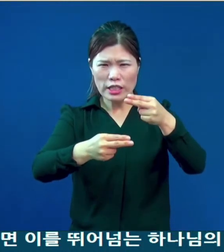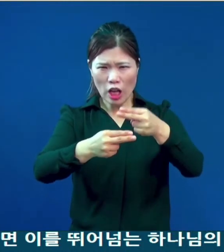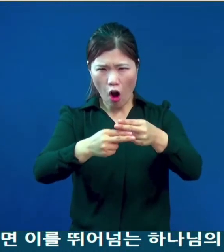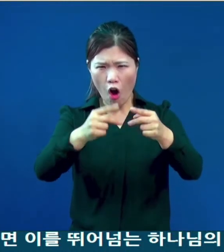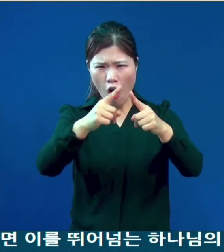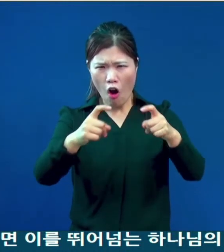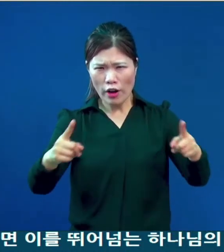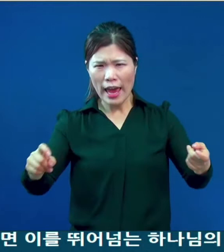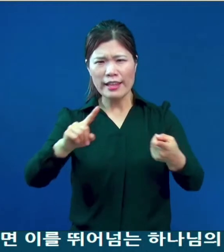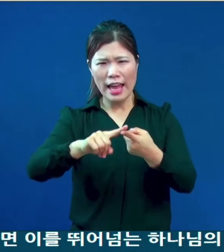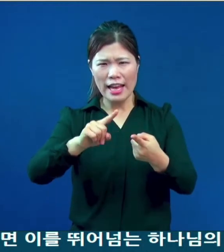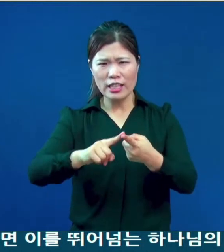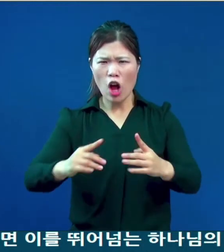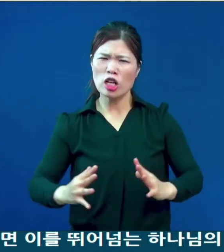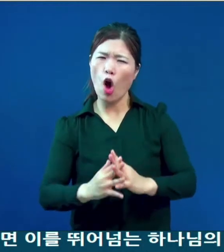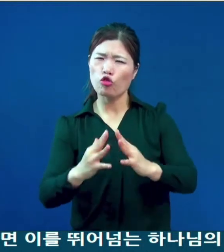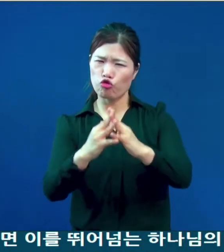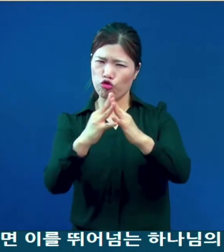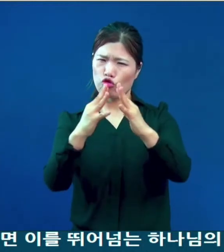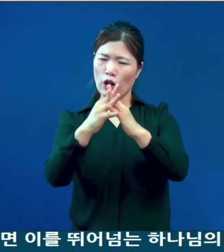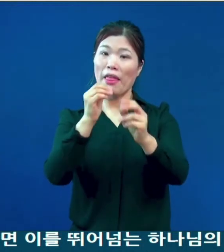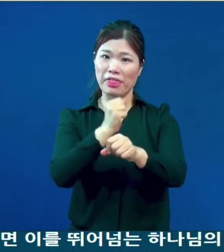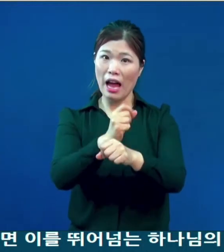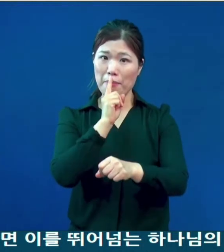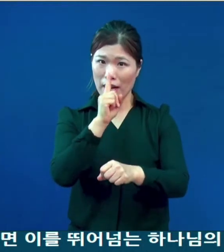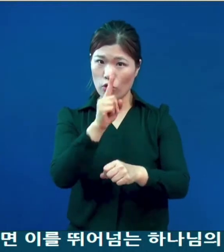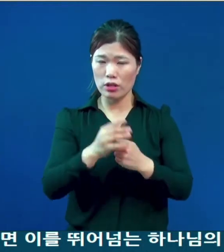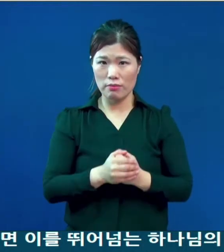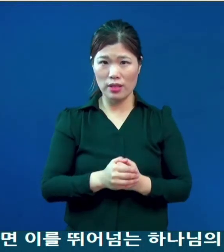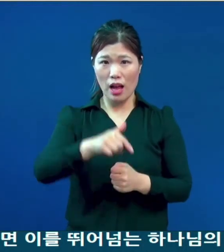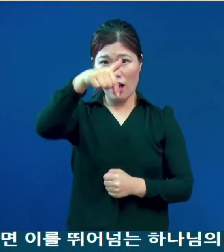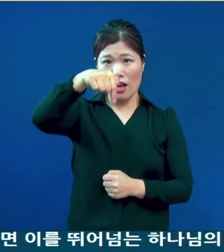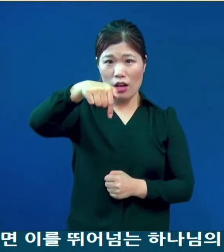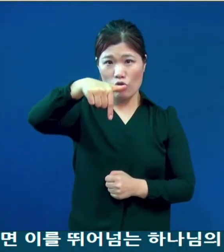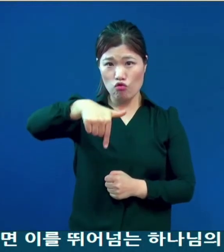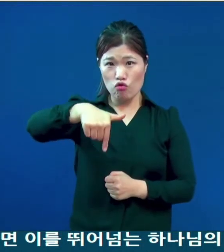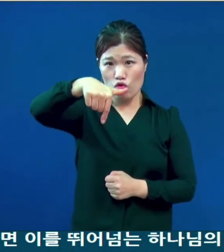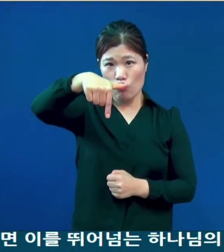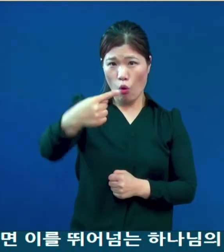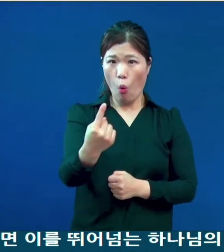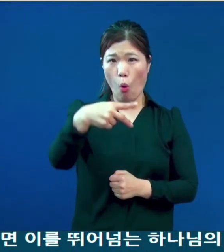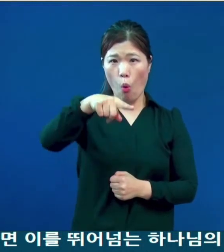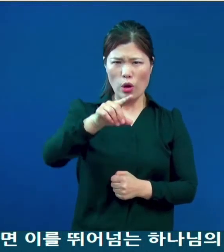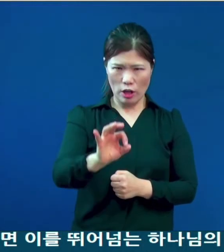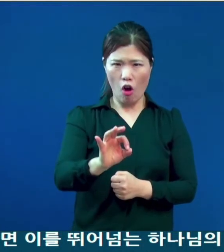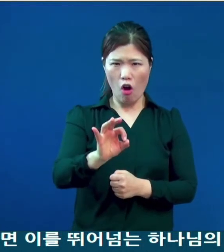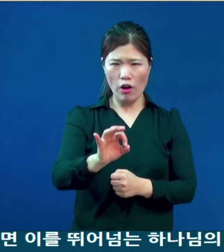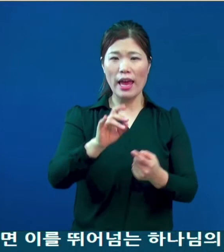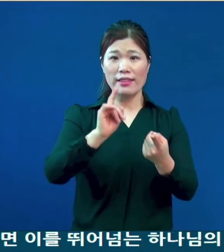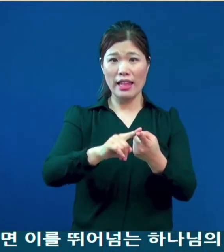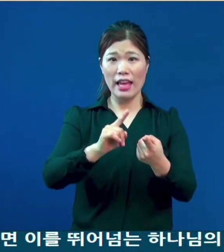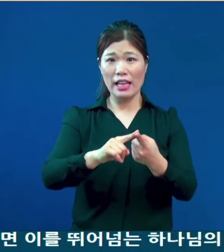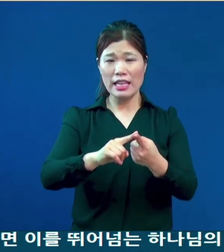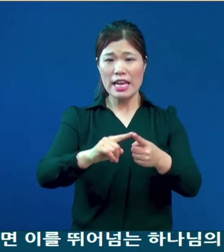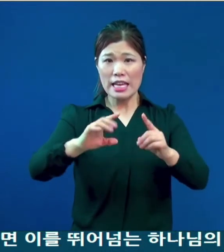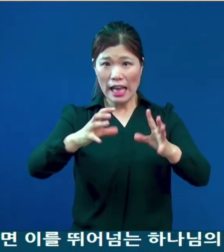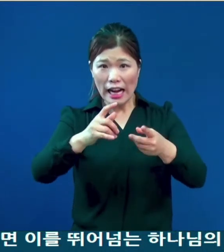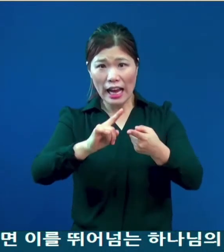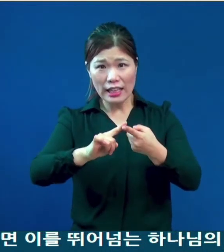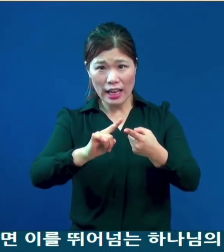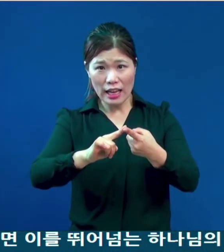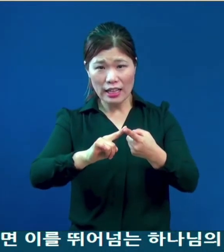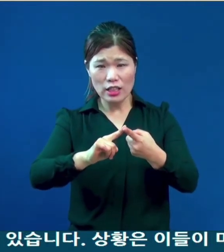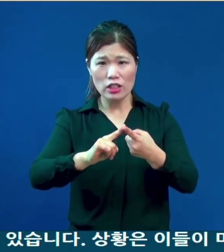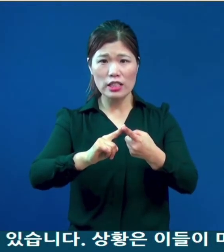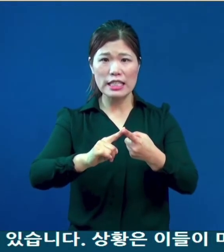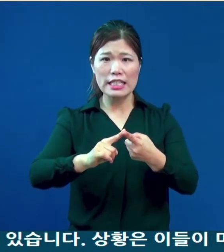람셋을 건축하게 하니라. 여기서 국고성이라는 것은 창고, 곳간을 의미합니다. 전쟁이나 기근을